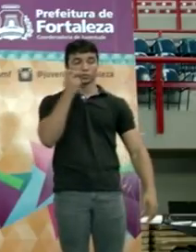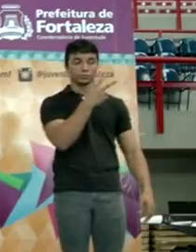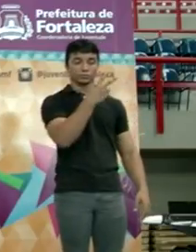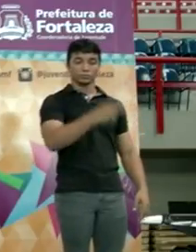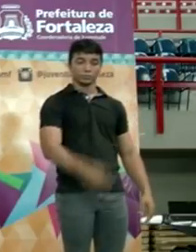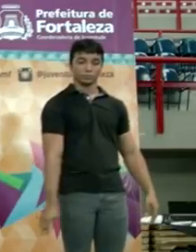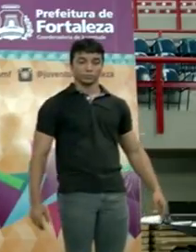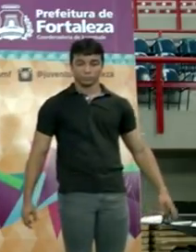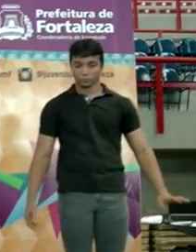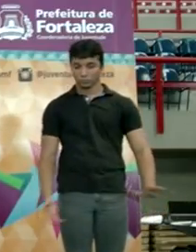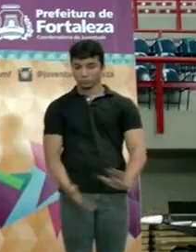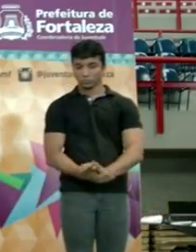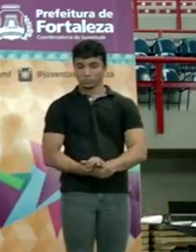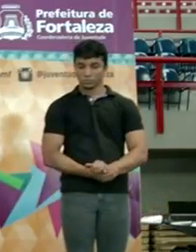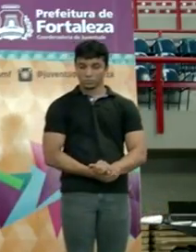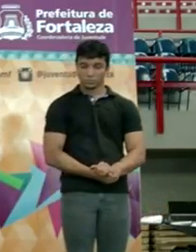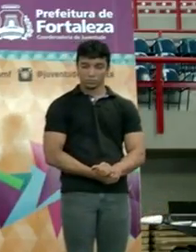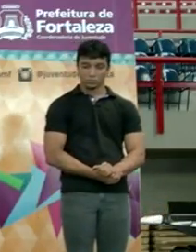sétima.